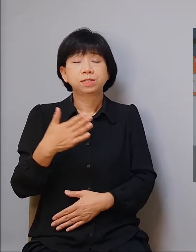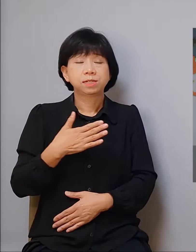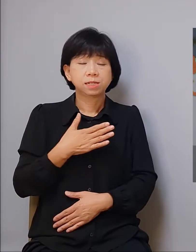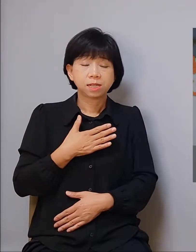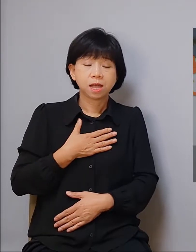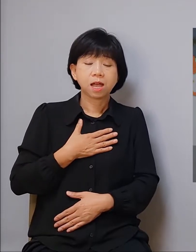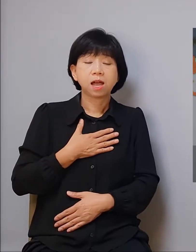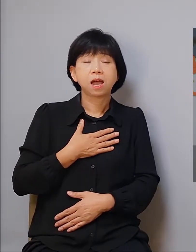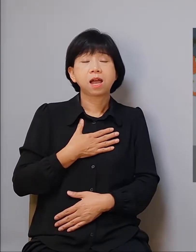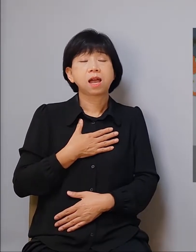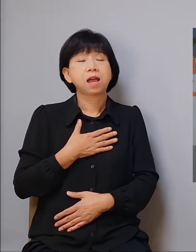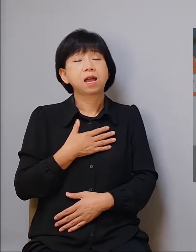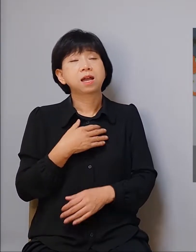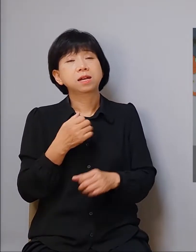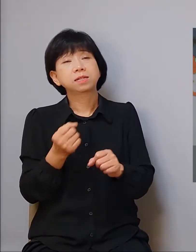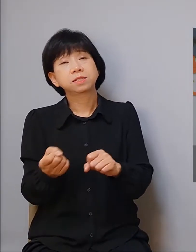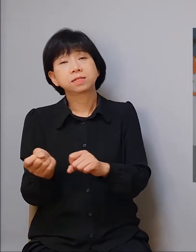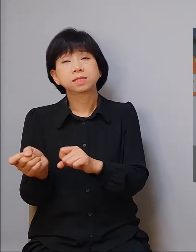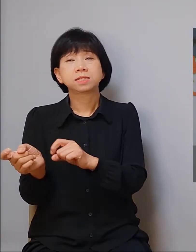영축을